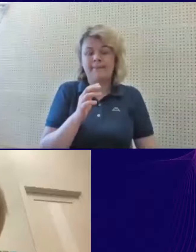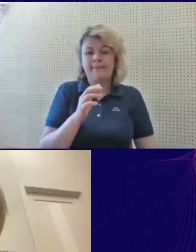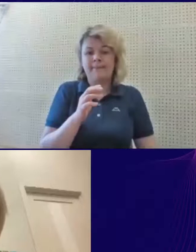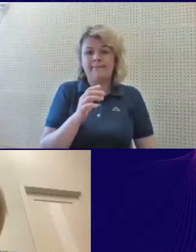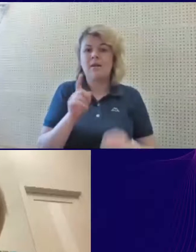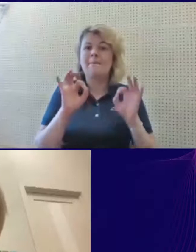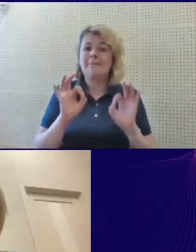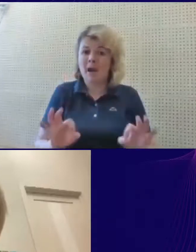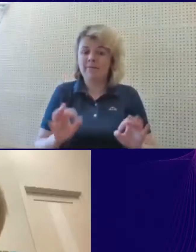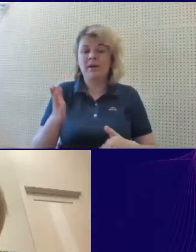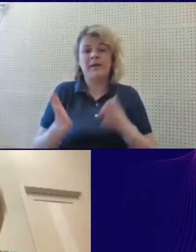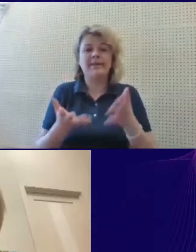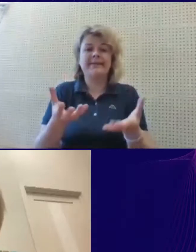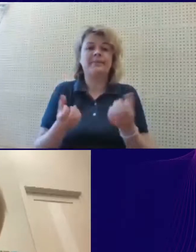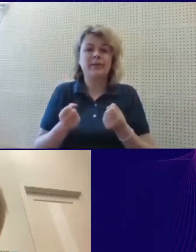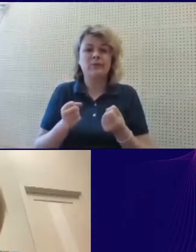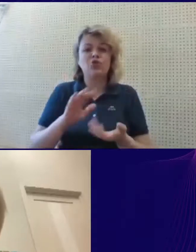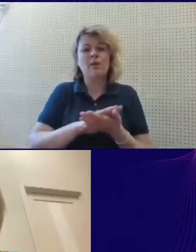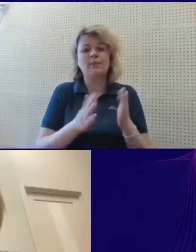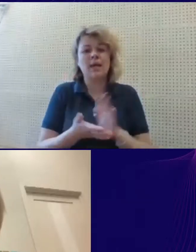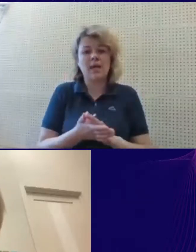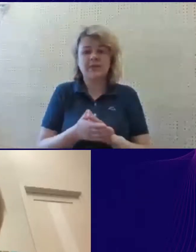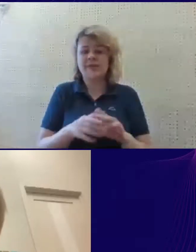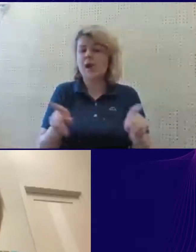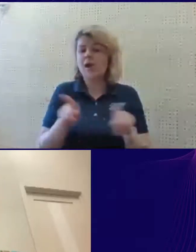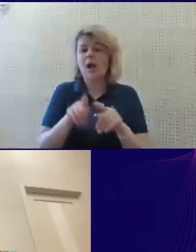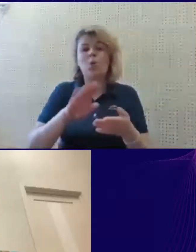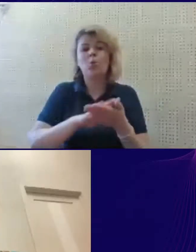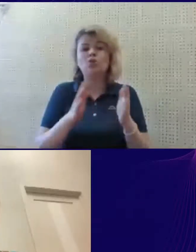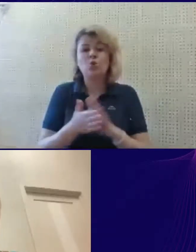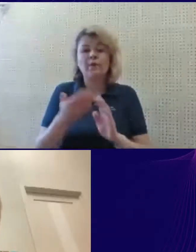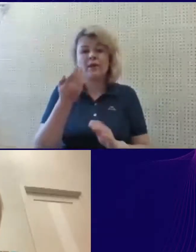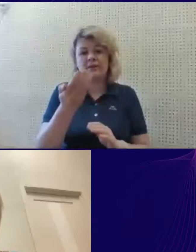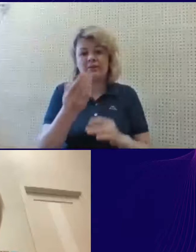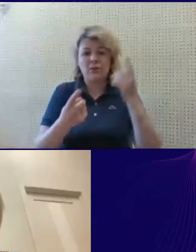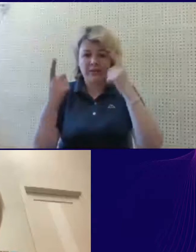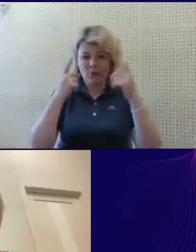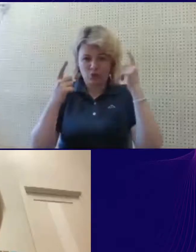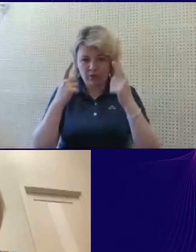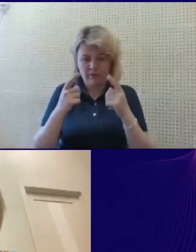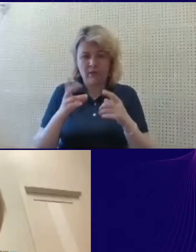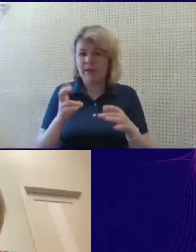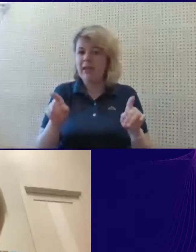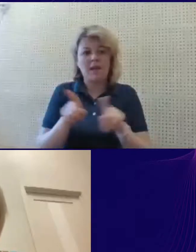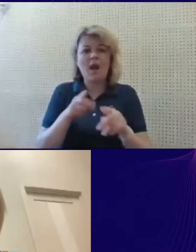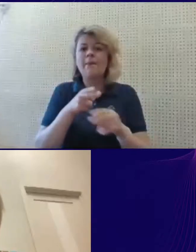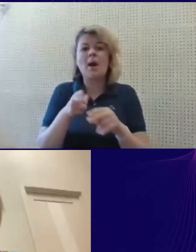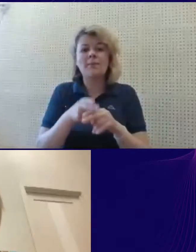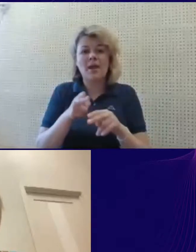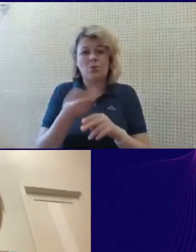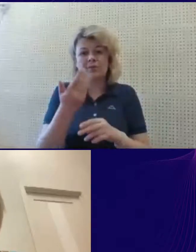будешь прав, если примешь обстоятельства как условия твоего творчества. Не как помеху